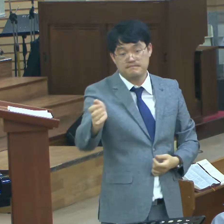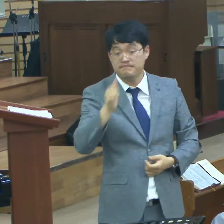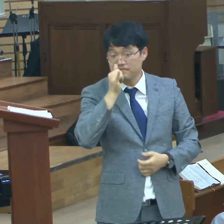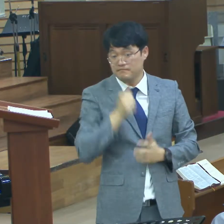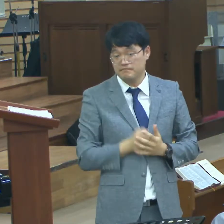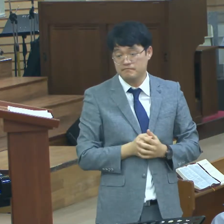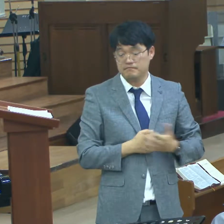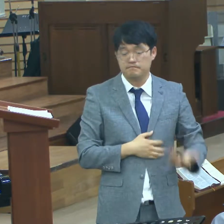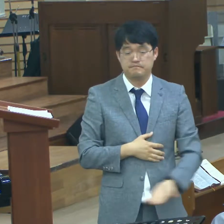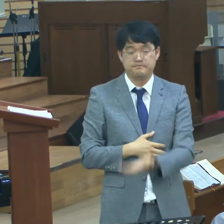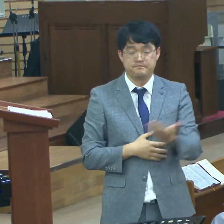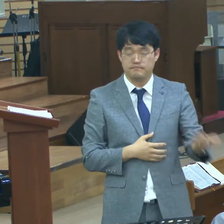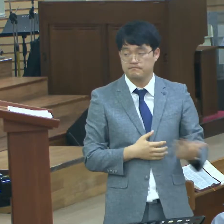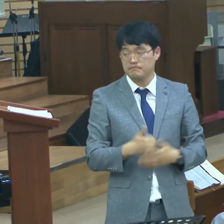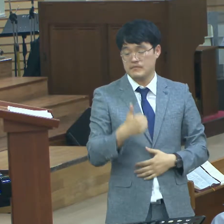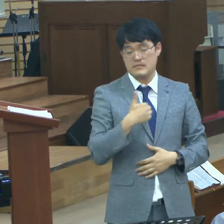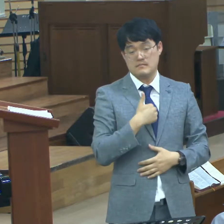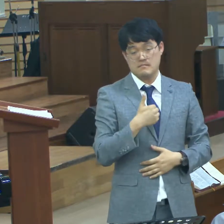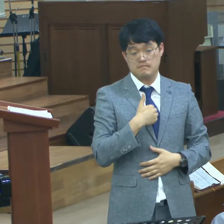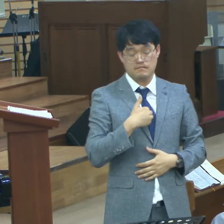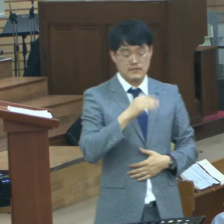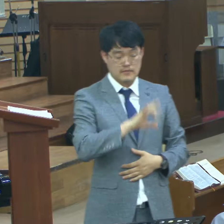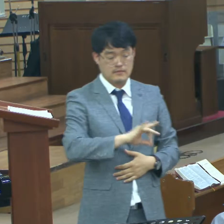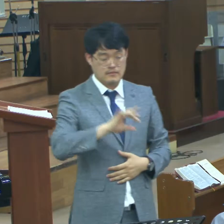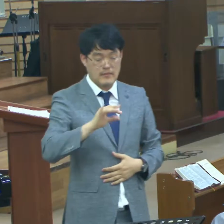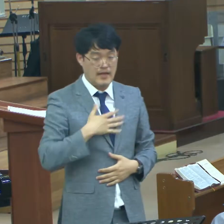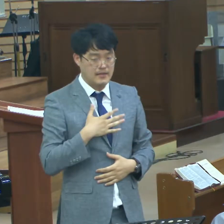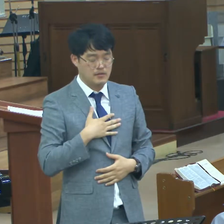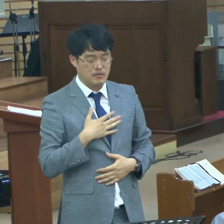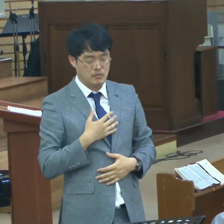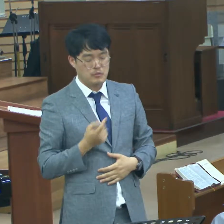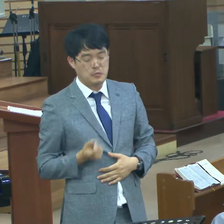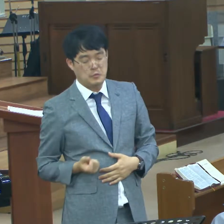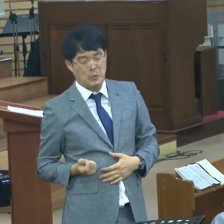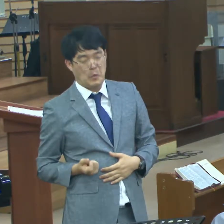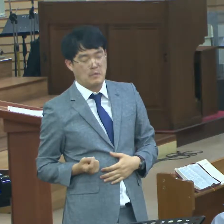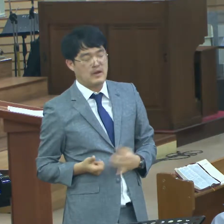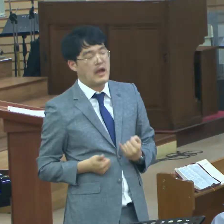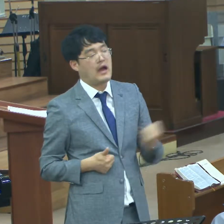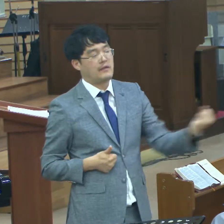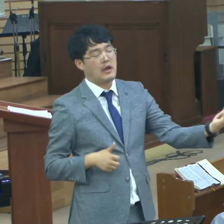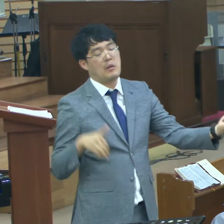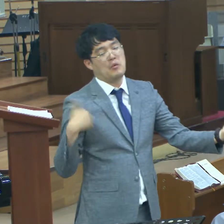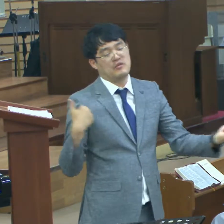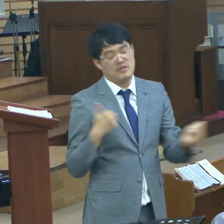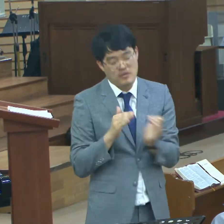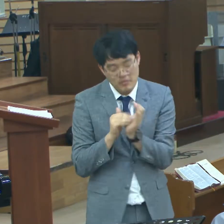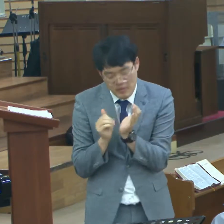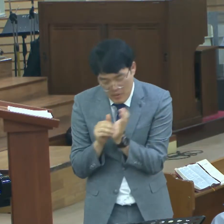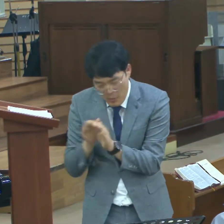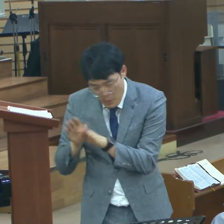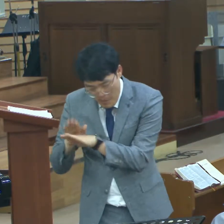많지는 않지만 저는 아내가 모르는 몇십만 원의 돈이 있습니다.